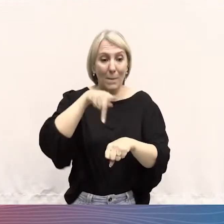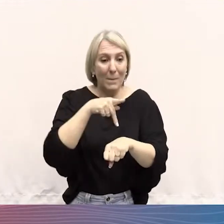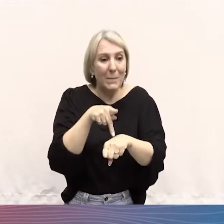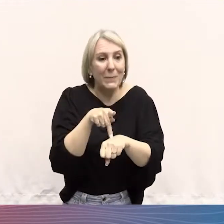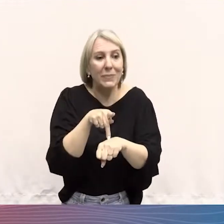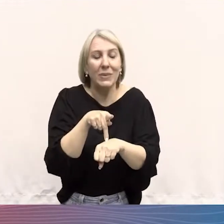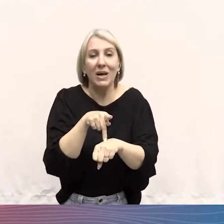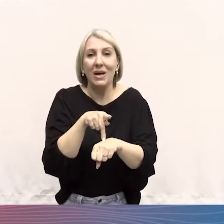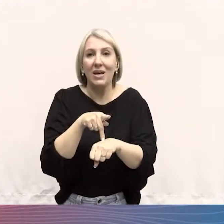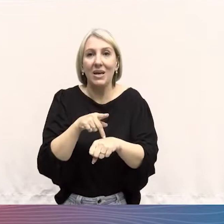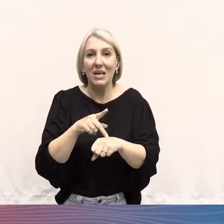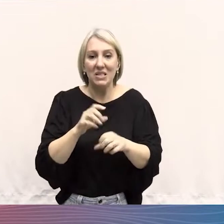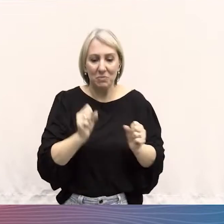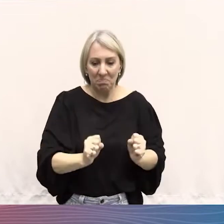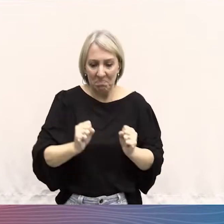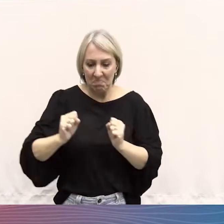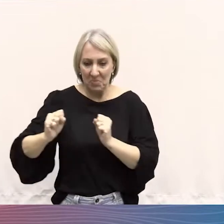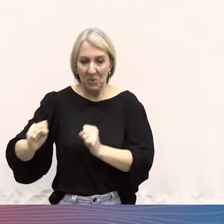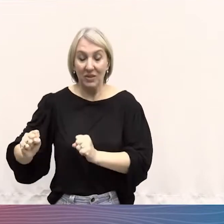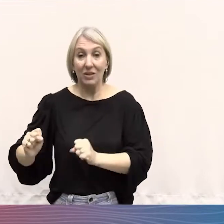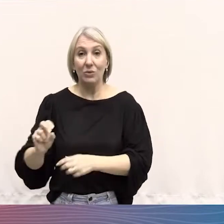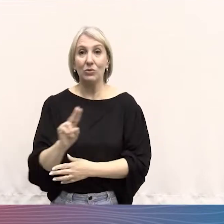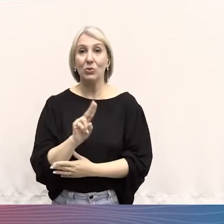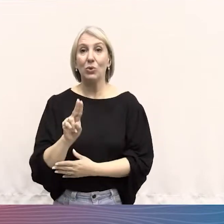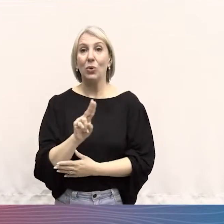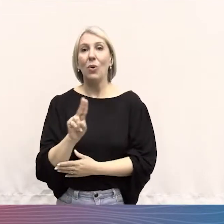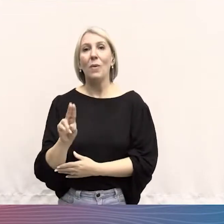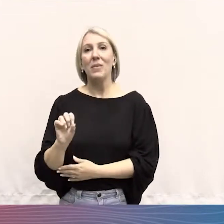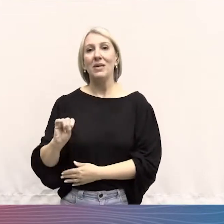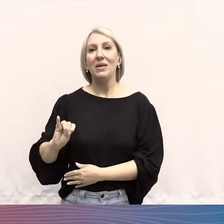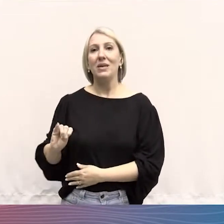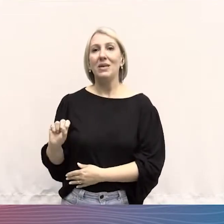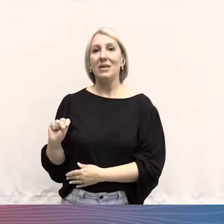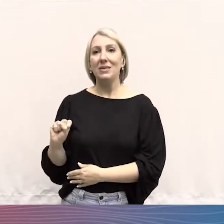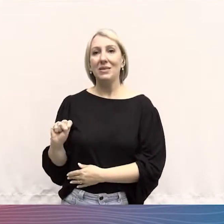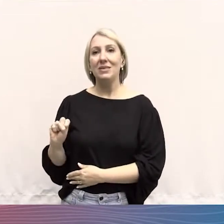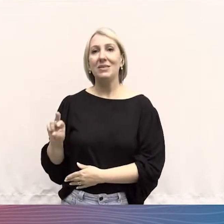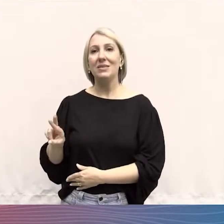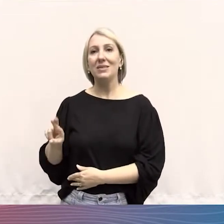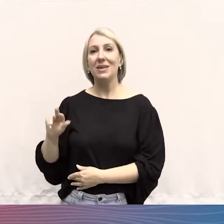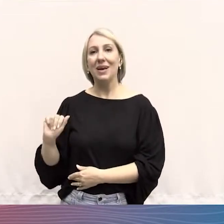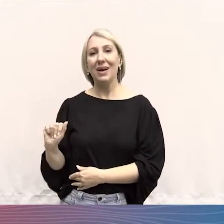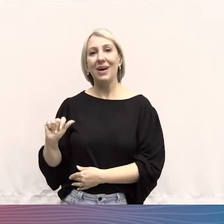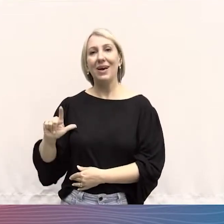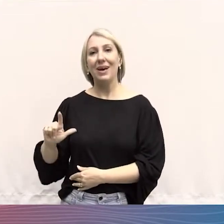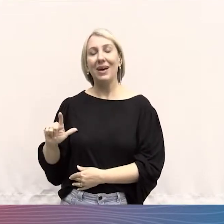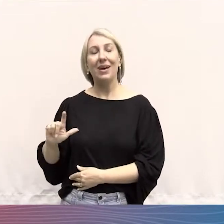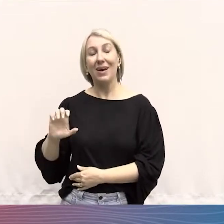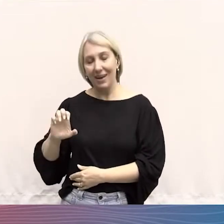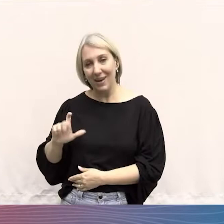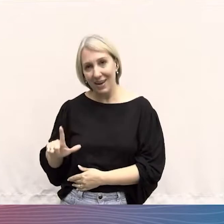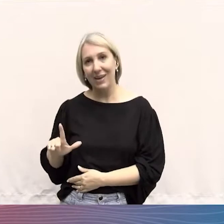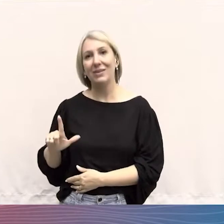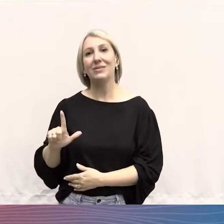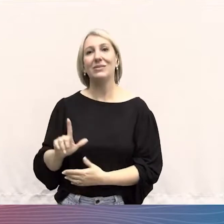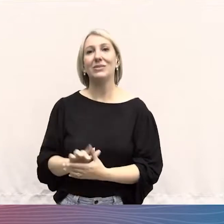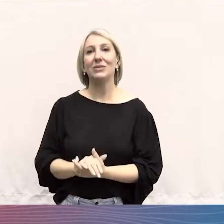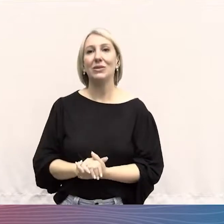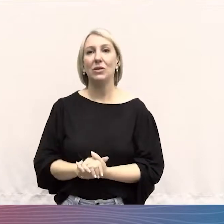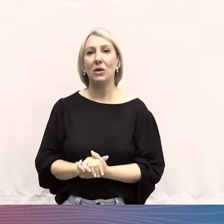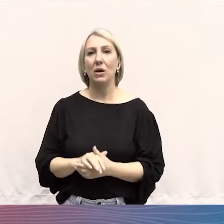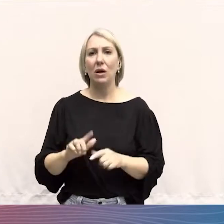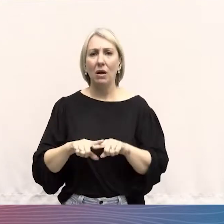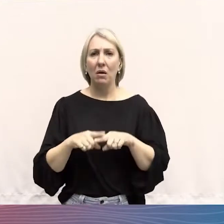Israel. Ó Senhor Jesus, Deus ficou contente, né? Mas Israel foi lá para